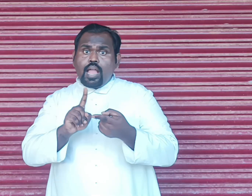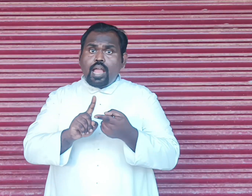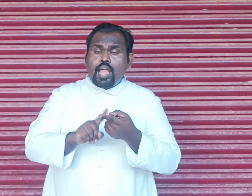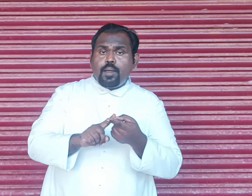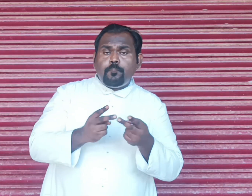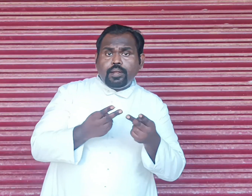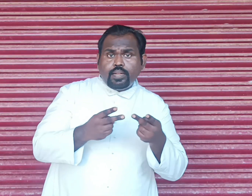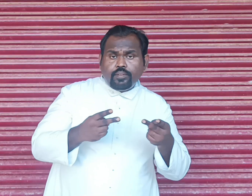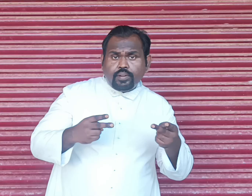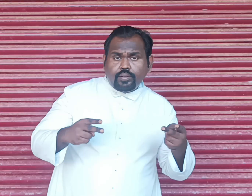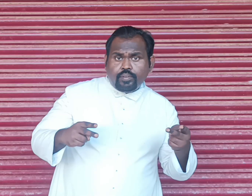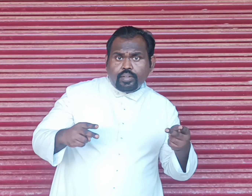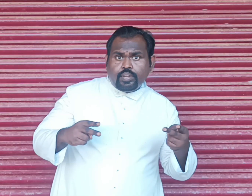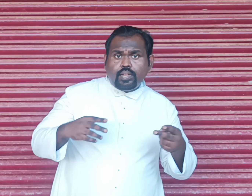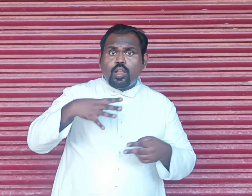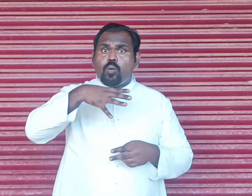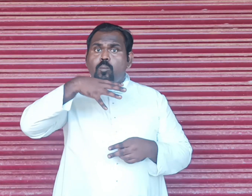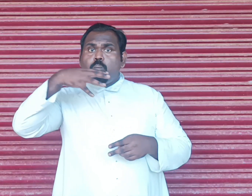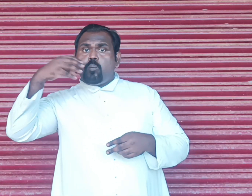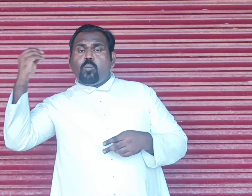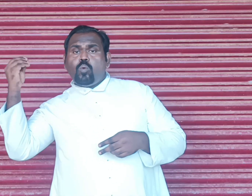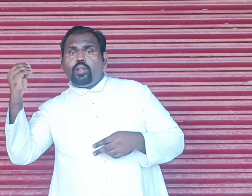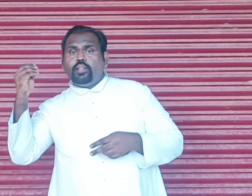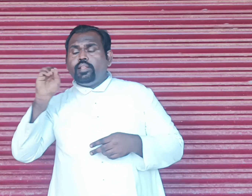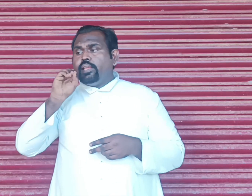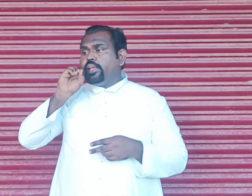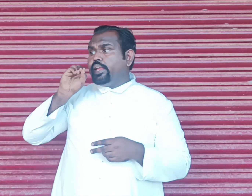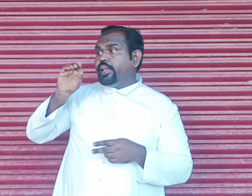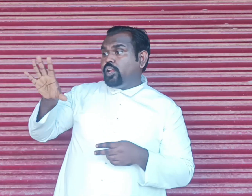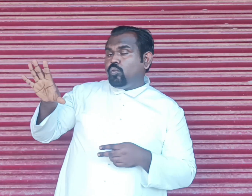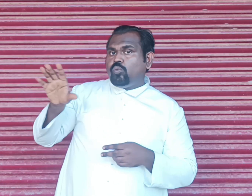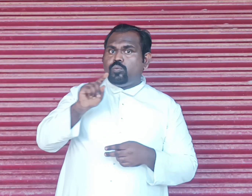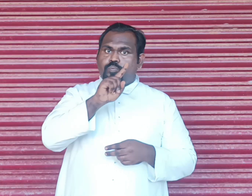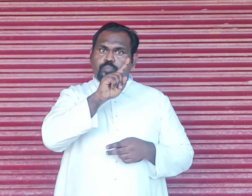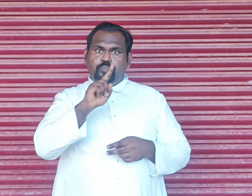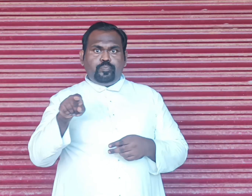കർദിനാൾമാർ പുറത്ത് പറയുവാനും പാടില്ല.